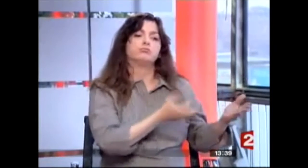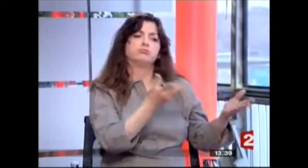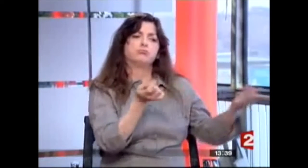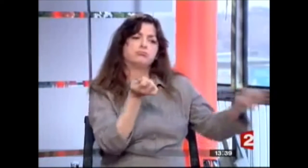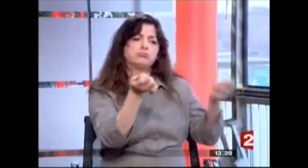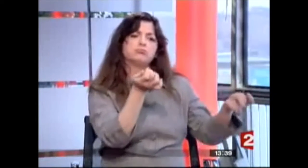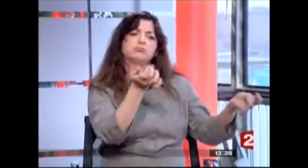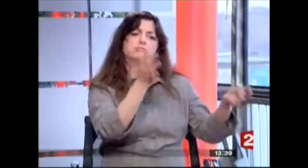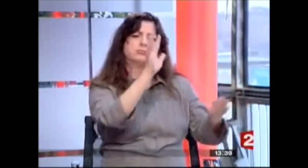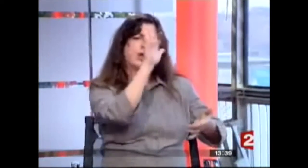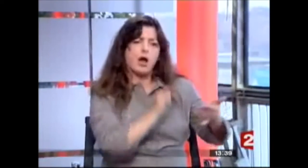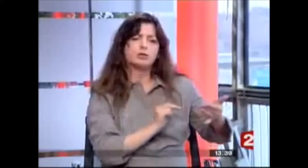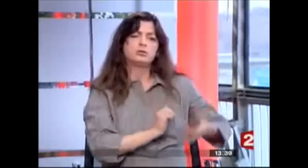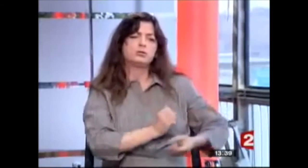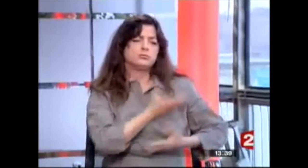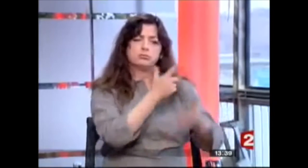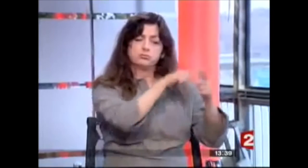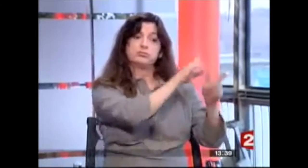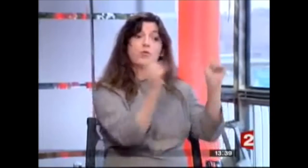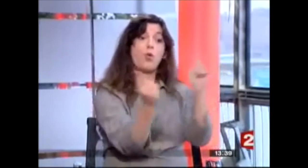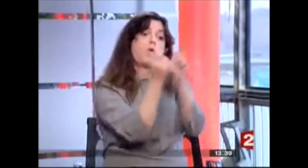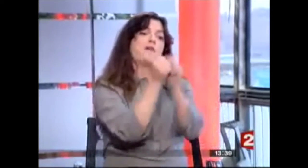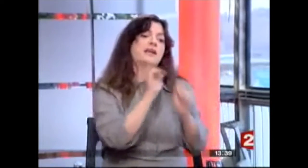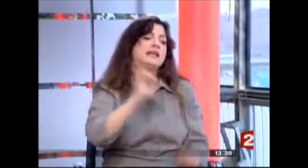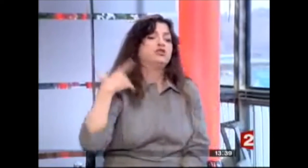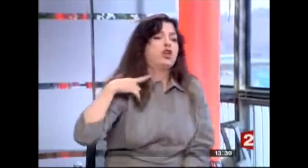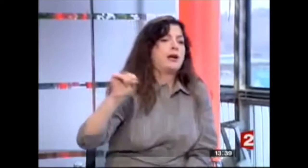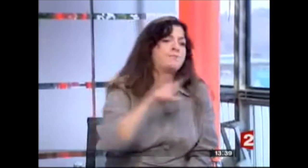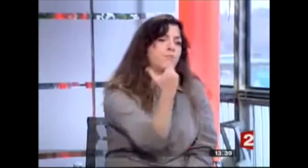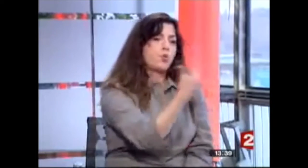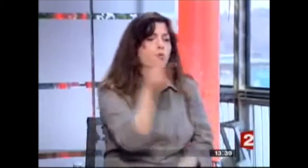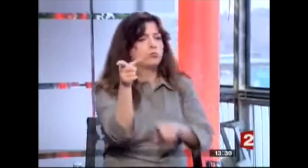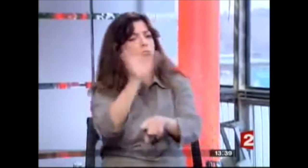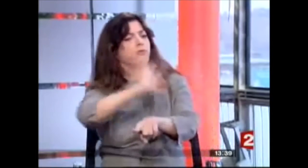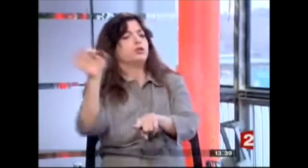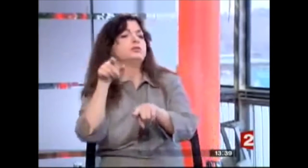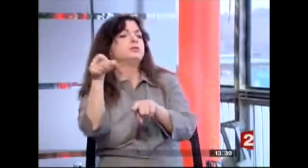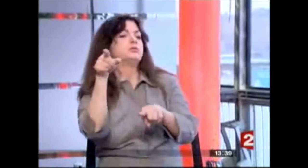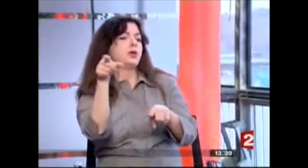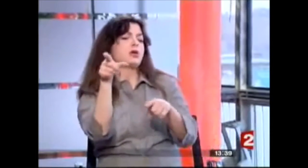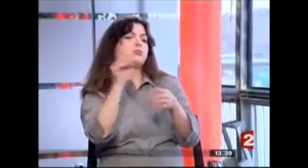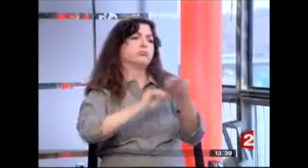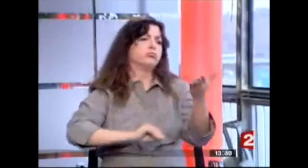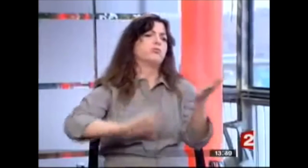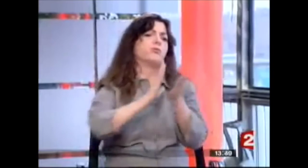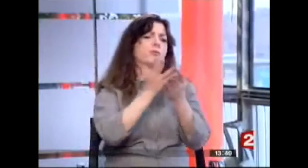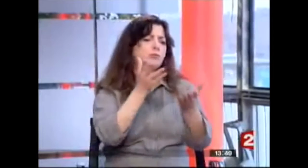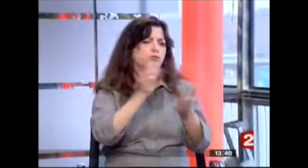américain, metteur en scène, artiste, et c'est une rencontre avec Jean Grémion. Donc Jean Grémion, personne entendante,